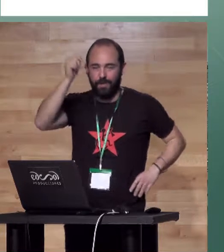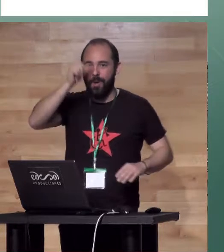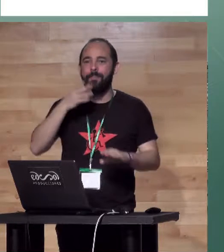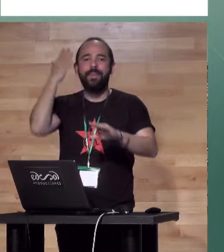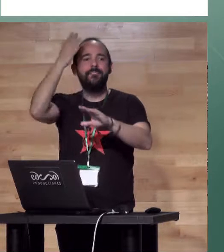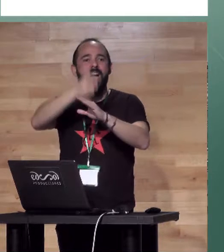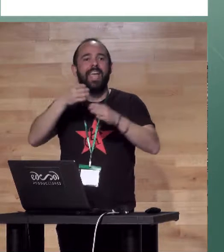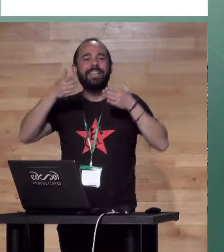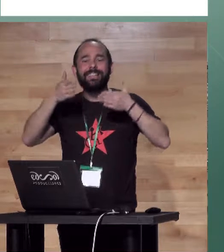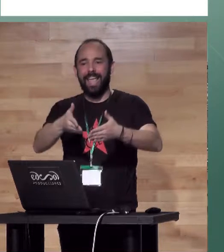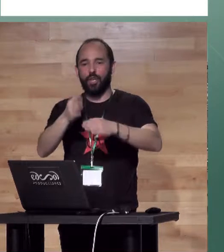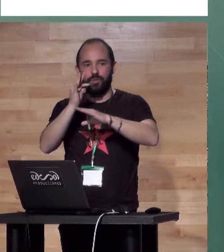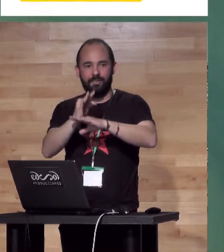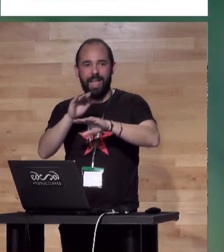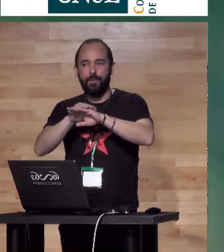Un hombre